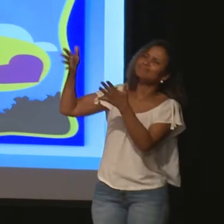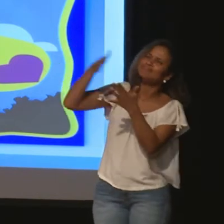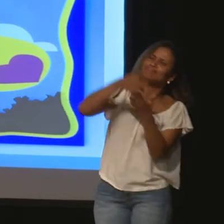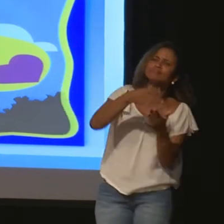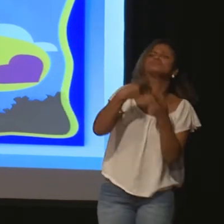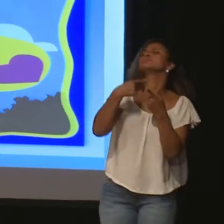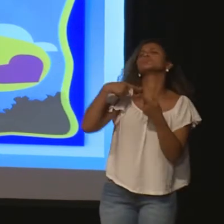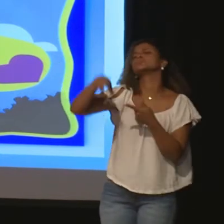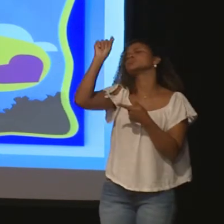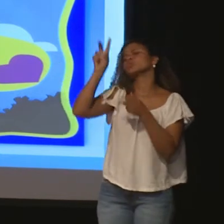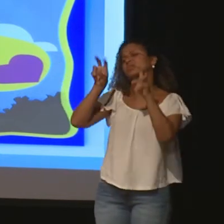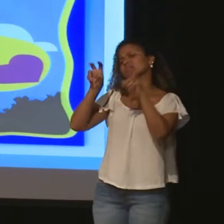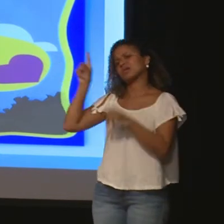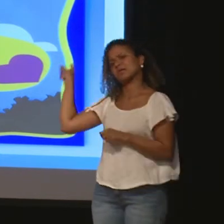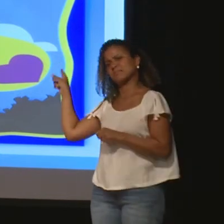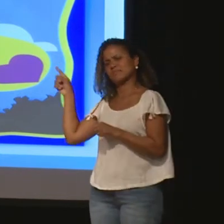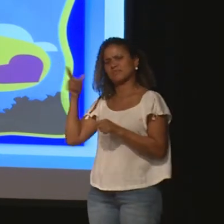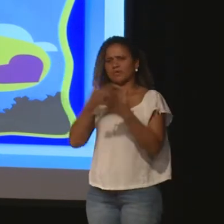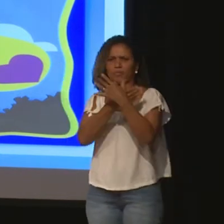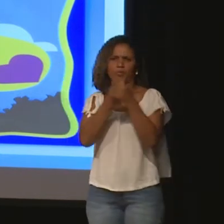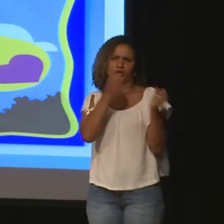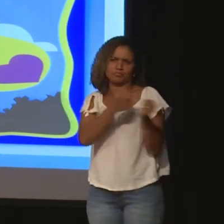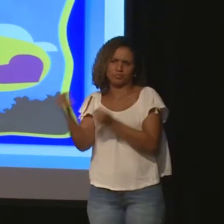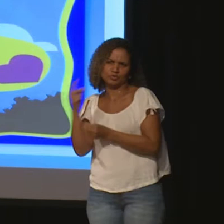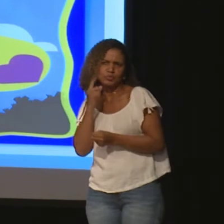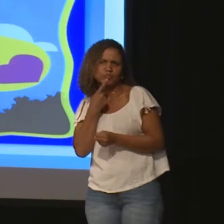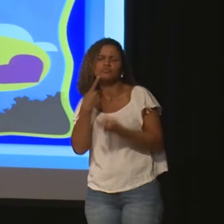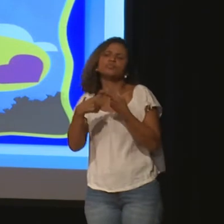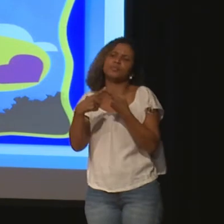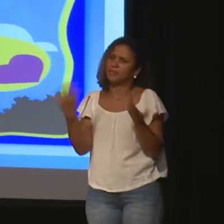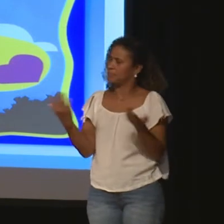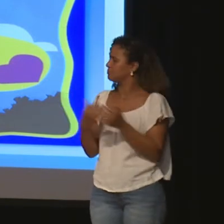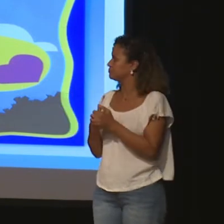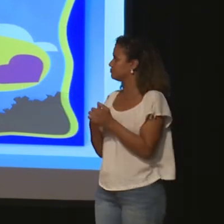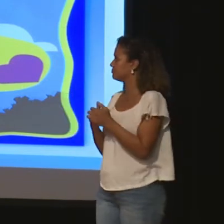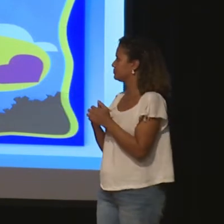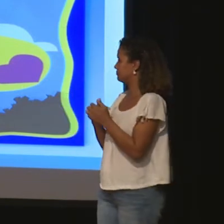E isso eu estou contando para poder dizer por que eu escolhi esse tema da borboleta